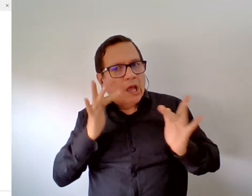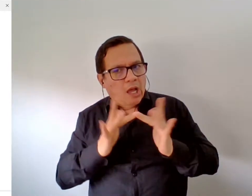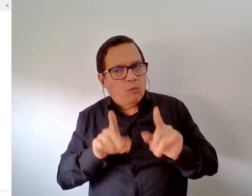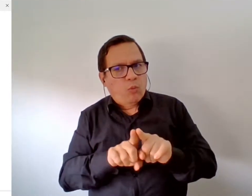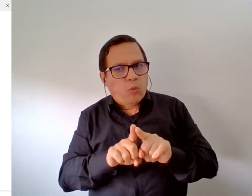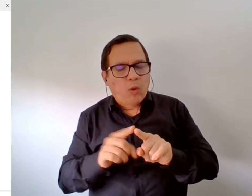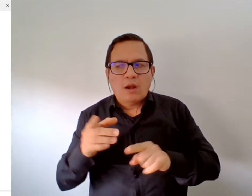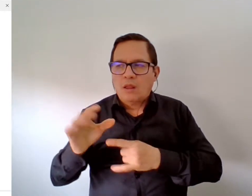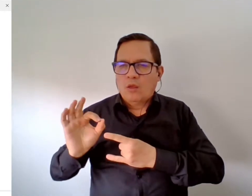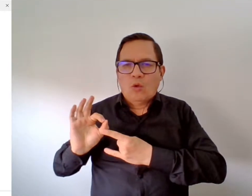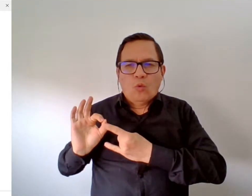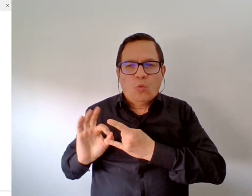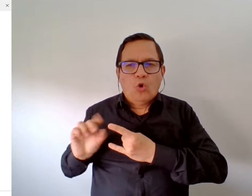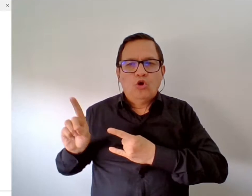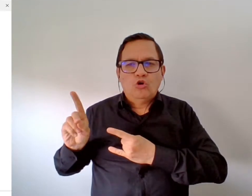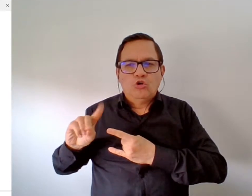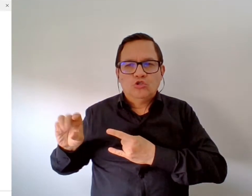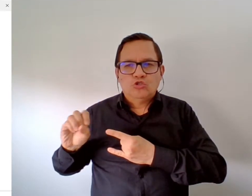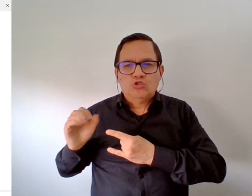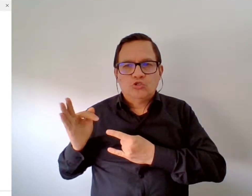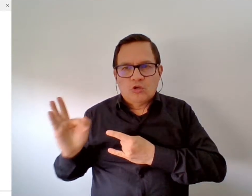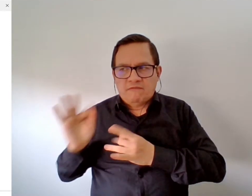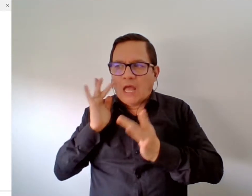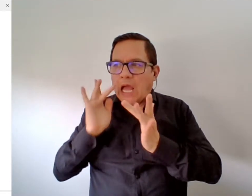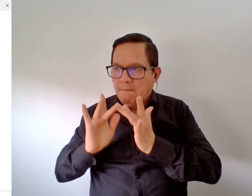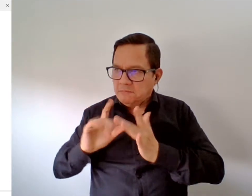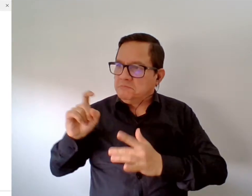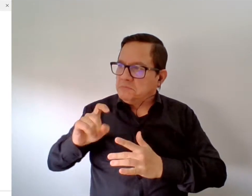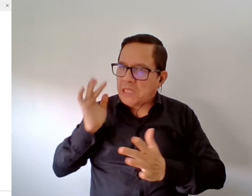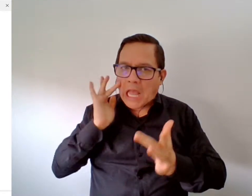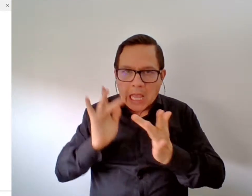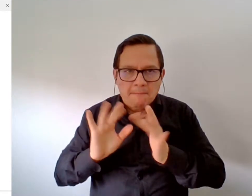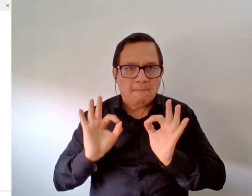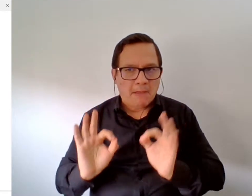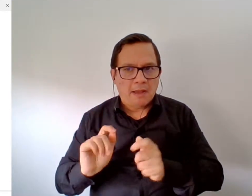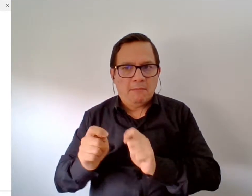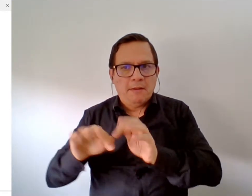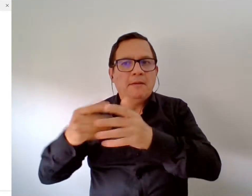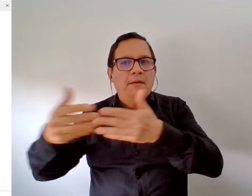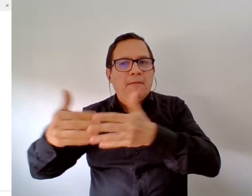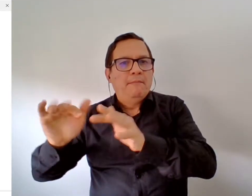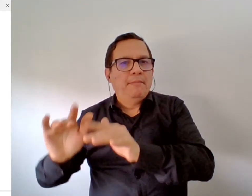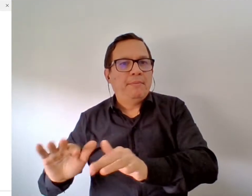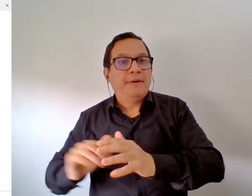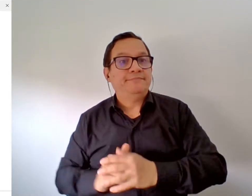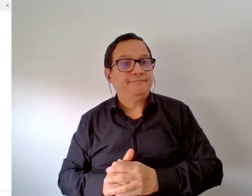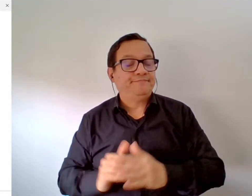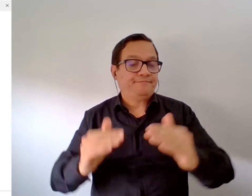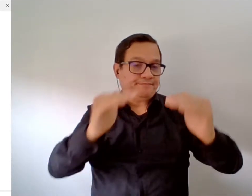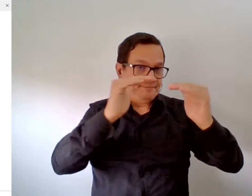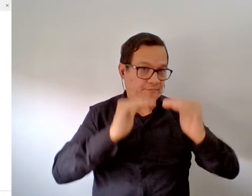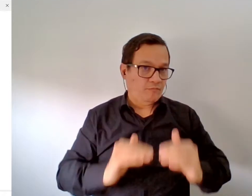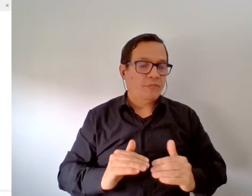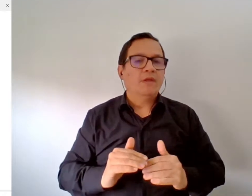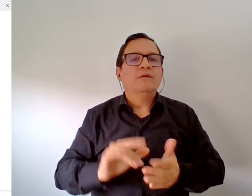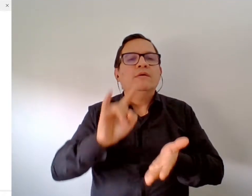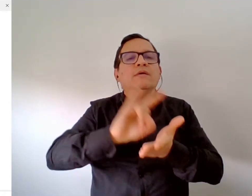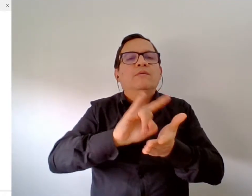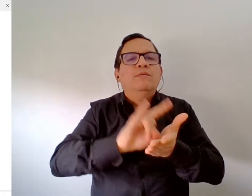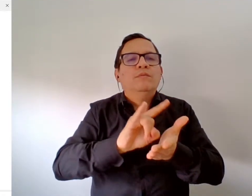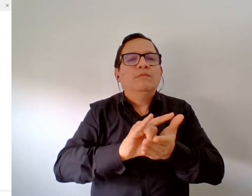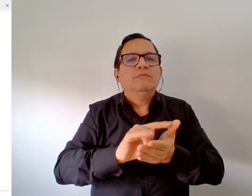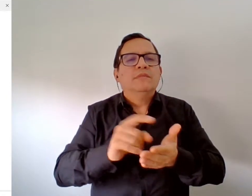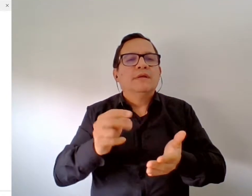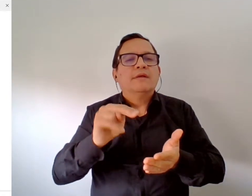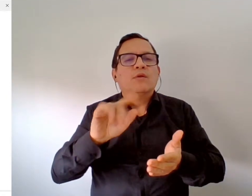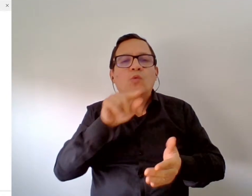lo que solicita UNADSoft en vez de este texto. Instalación de NU/Linux Live